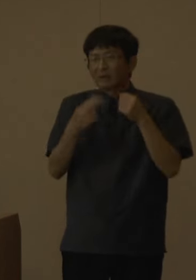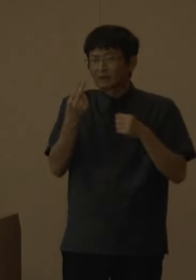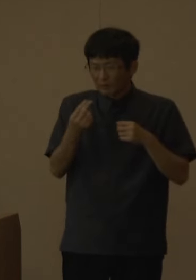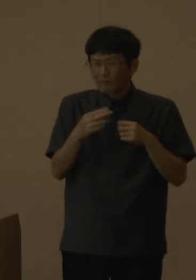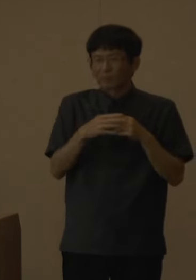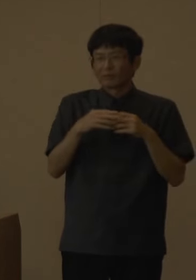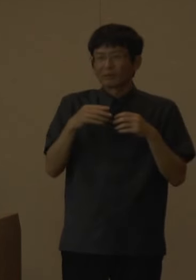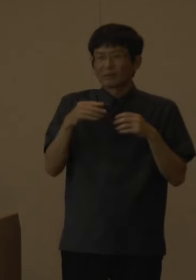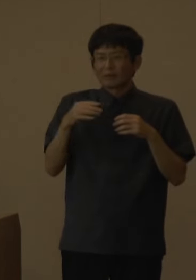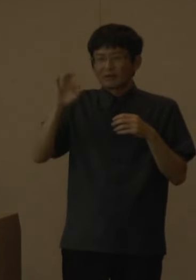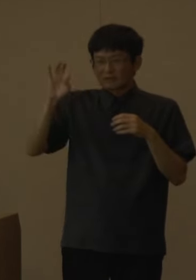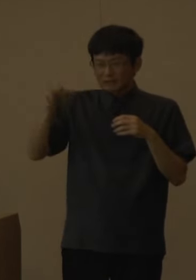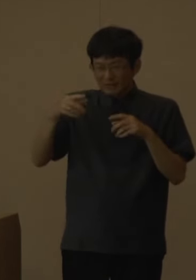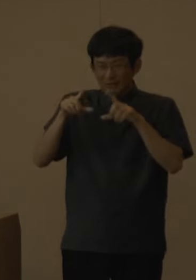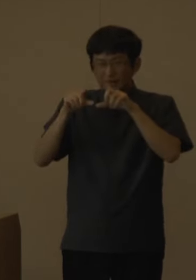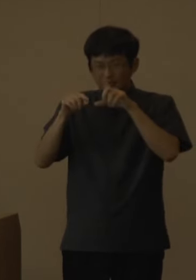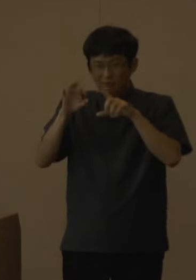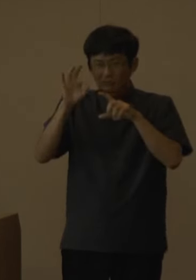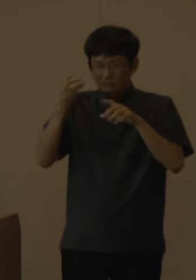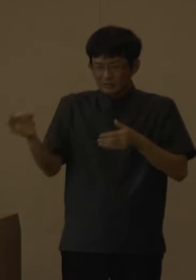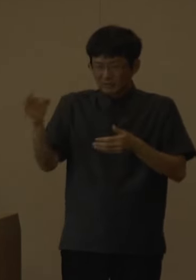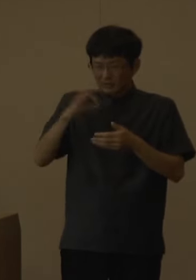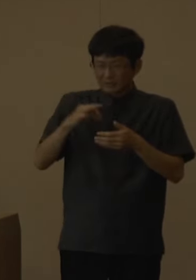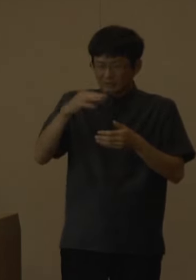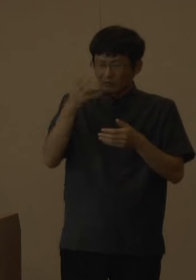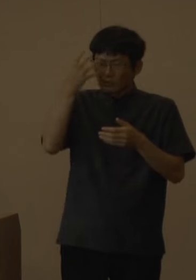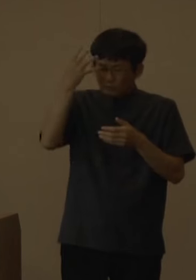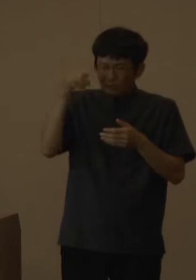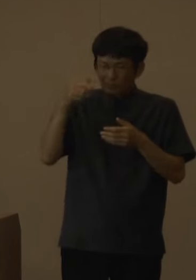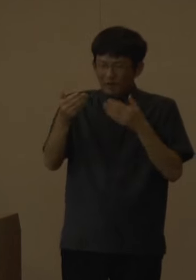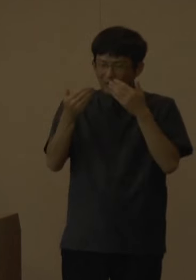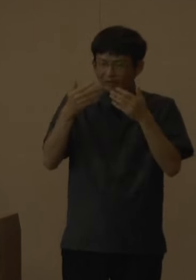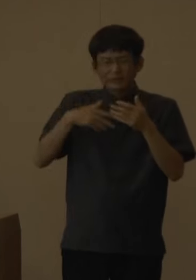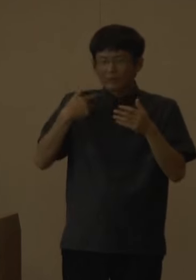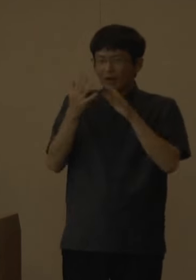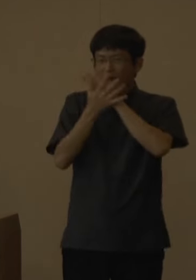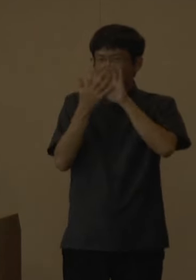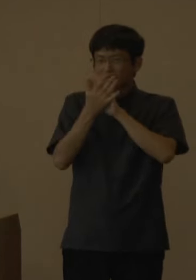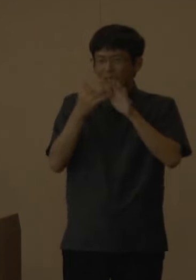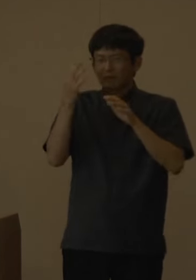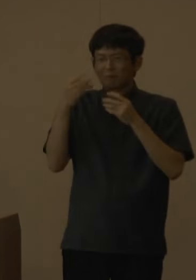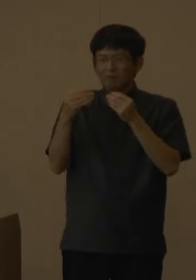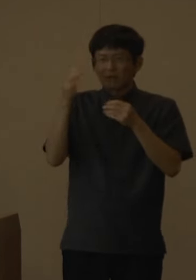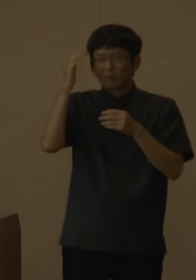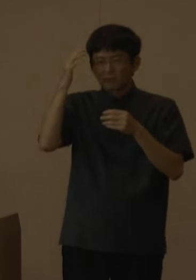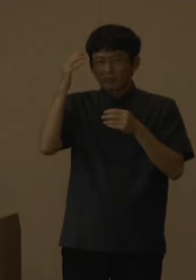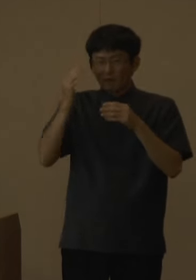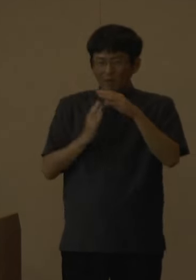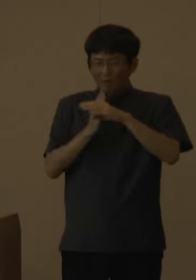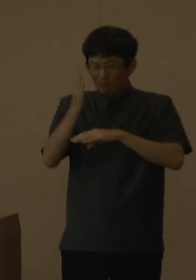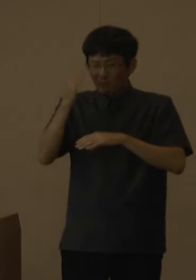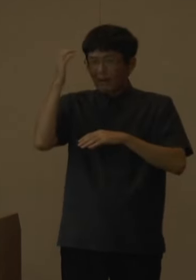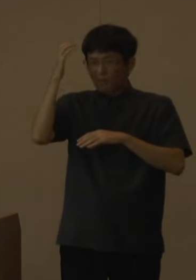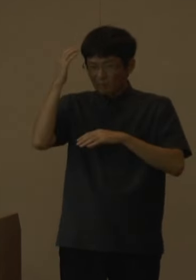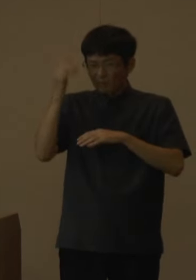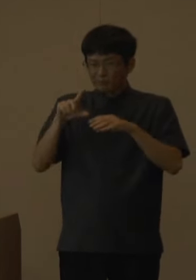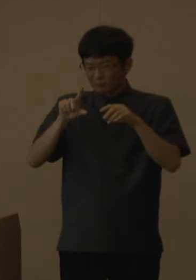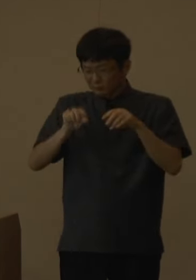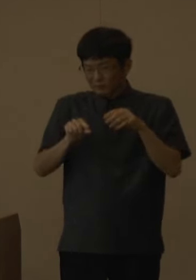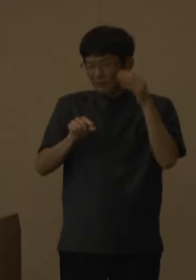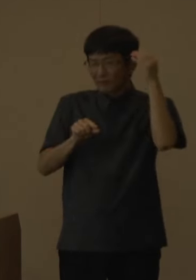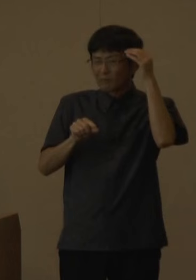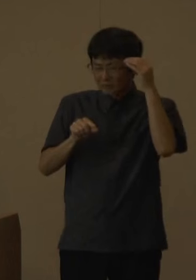税収についての 確実性が見えてこないんですね。膨れすぎてもいけませんし、少なくすぎても やっぱり